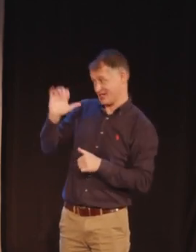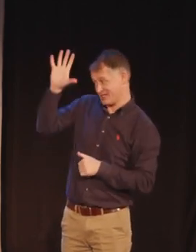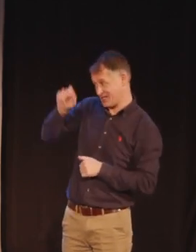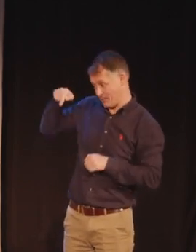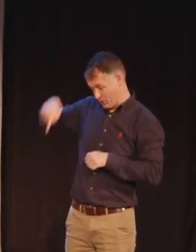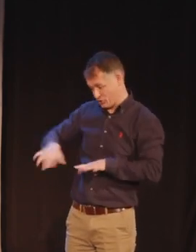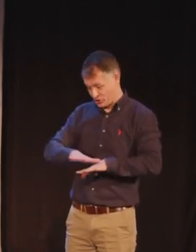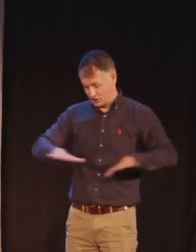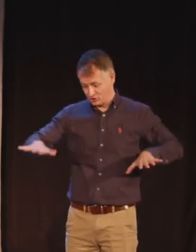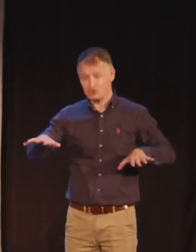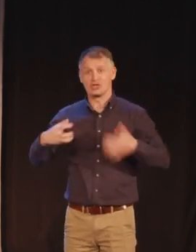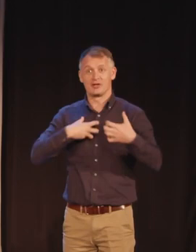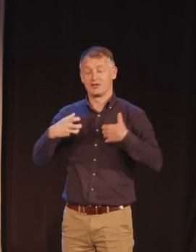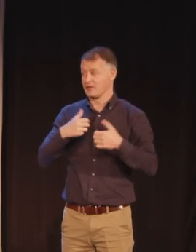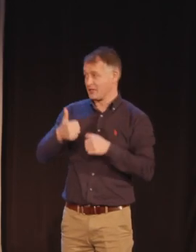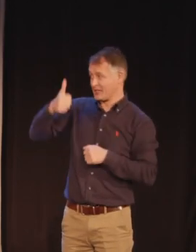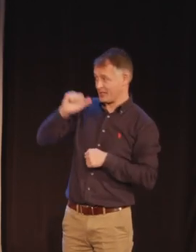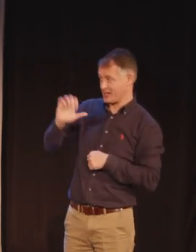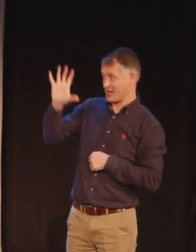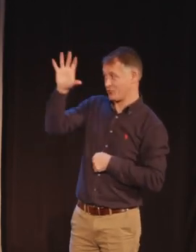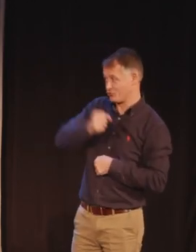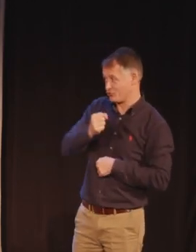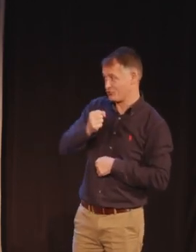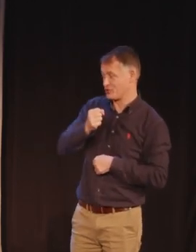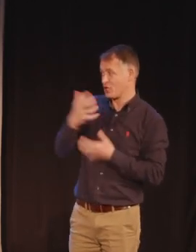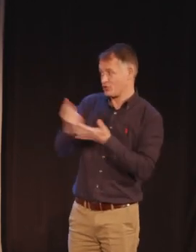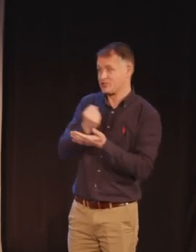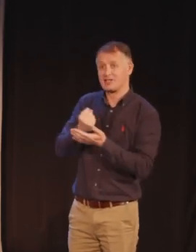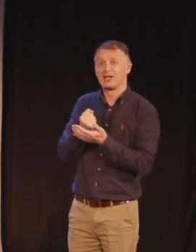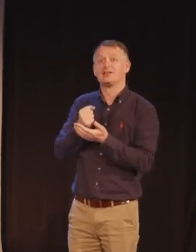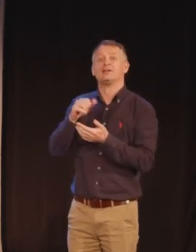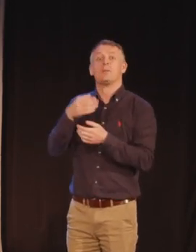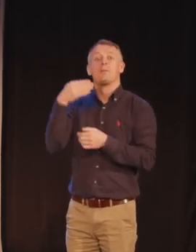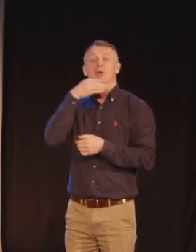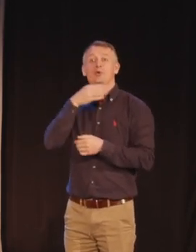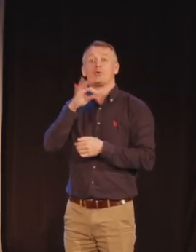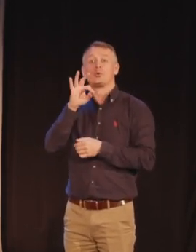această scenă, aseară câștigătorii trofeului Doamna Baladelor,